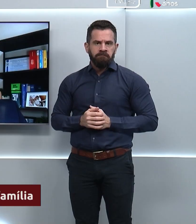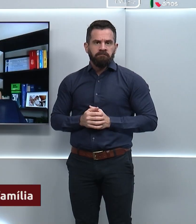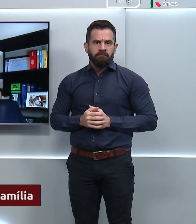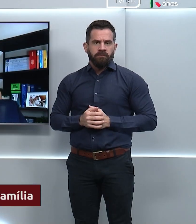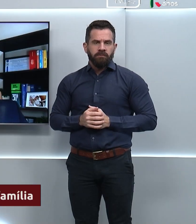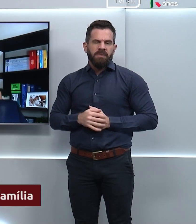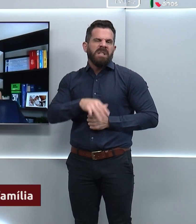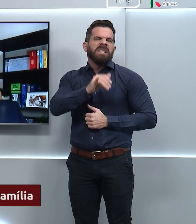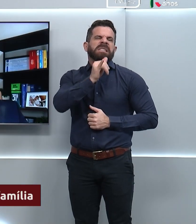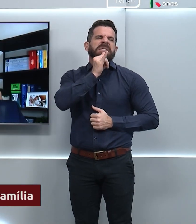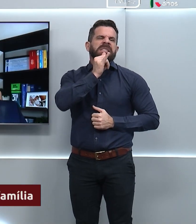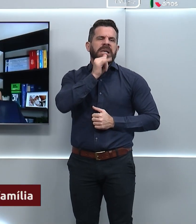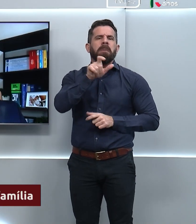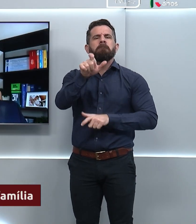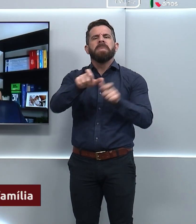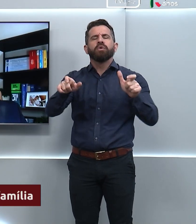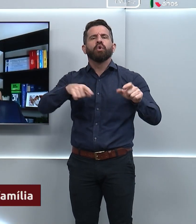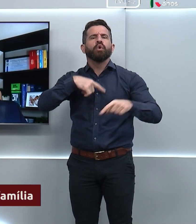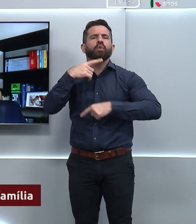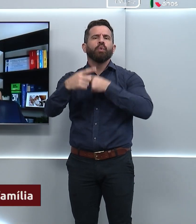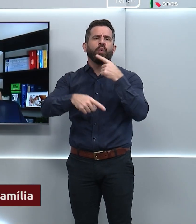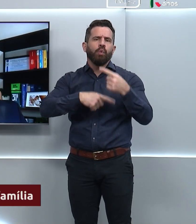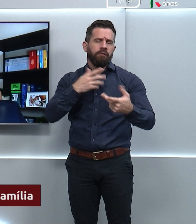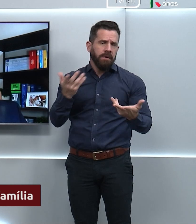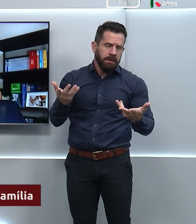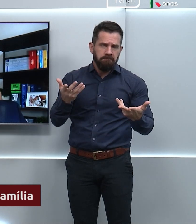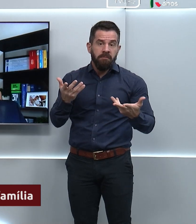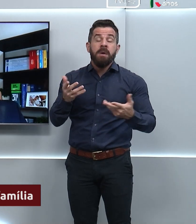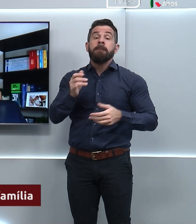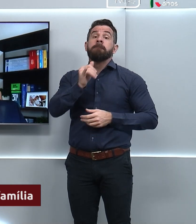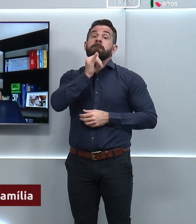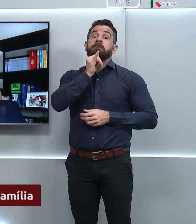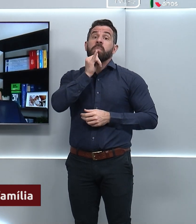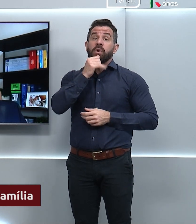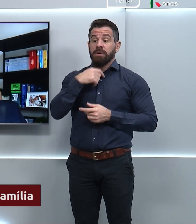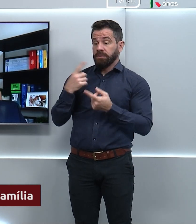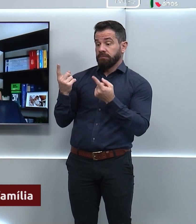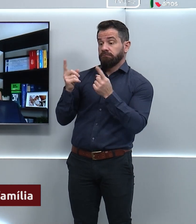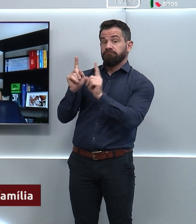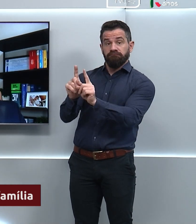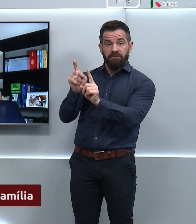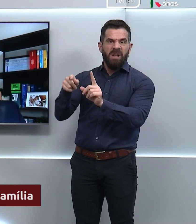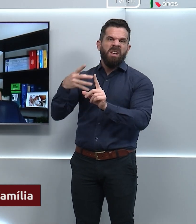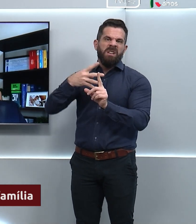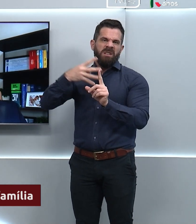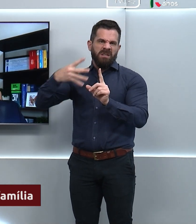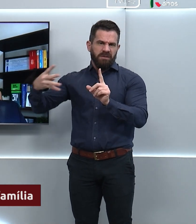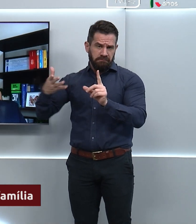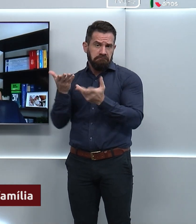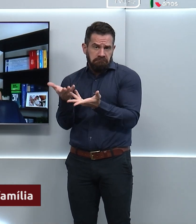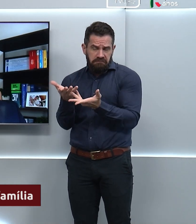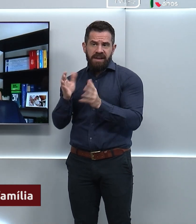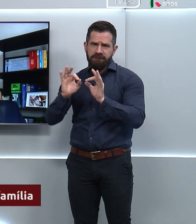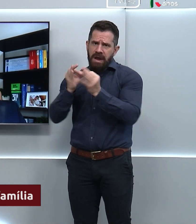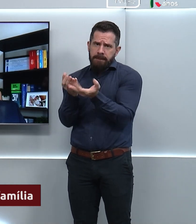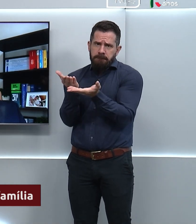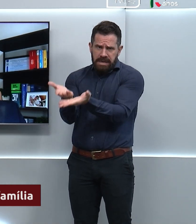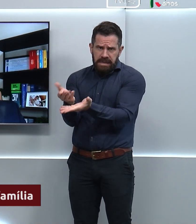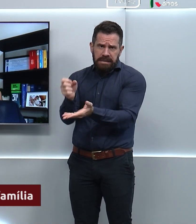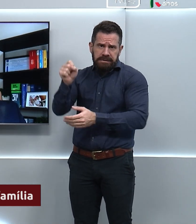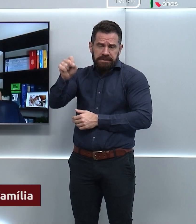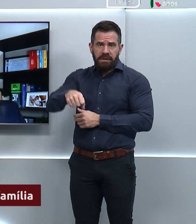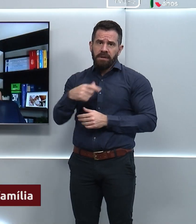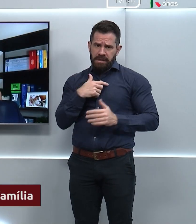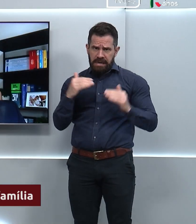acho que as pessoas às vezes têm dúvidas. Em casos de famílias formadas por pessoas do mesmo sexo, casamentos homoafetivos, o senhor disse que eles têm os